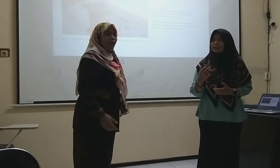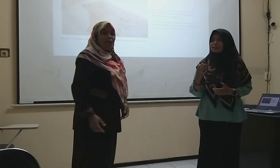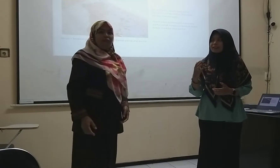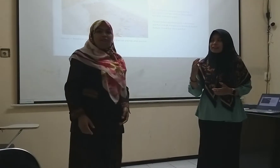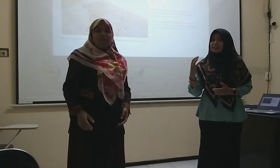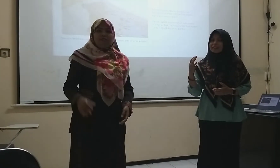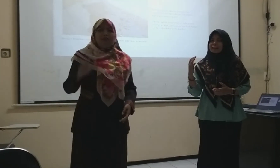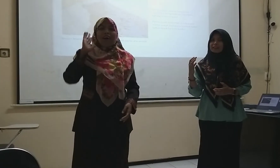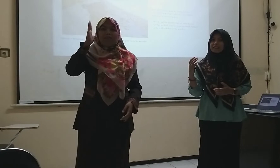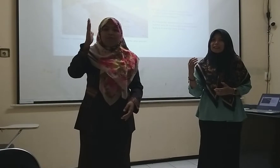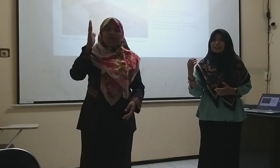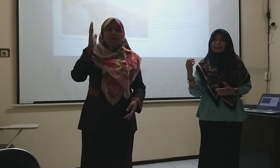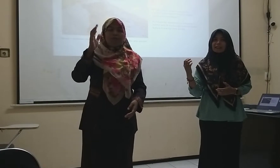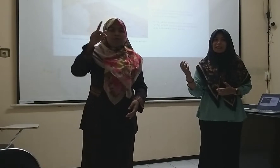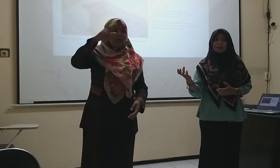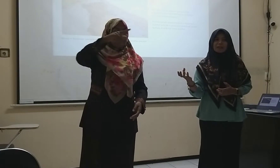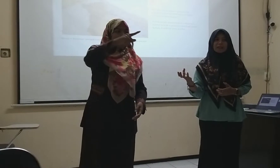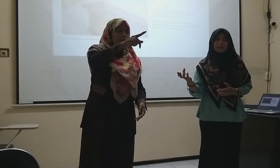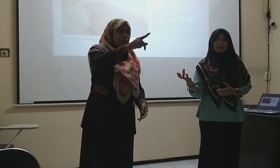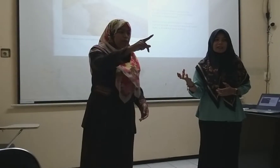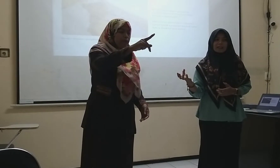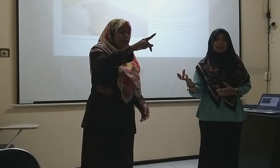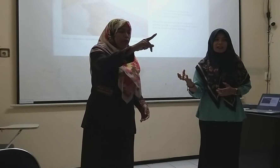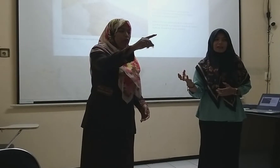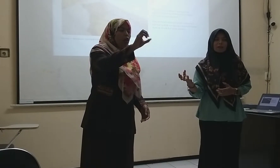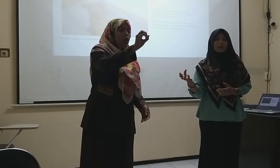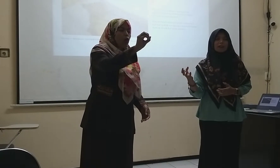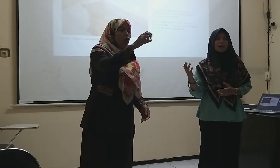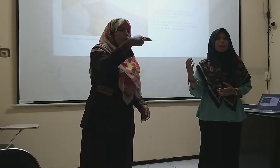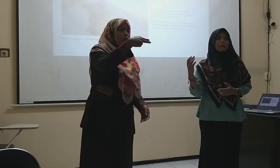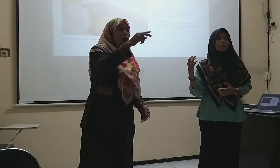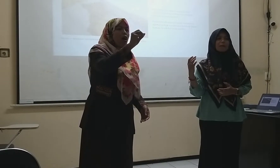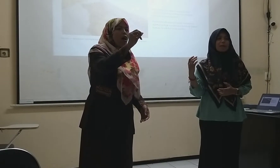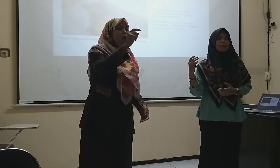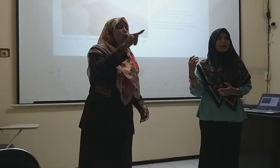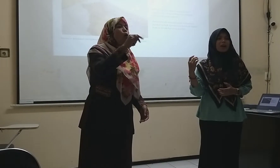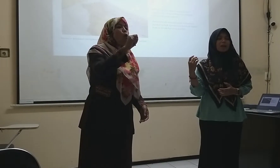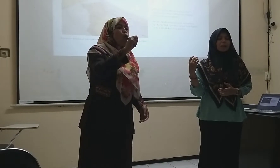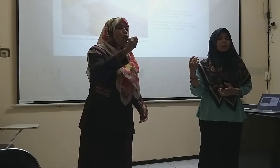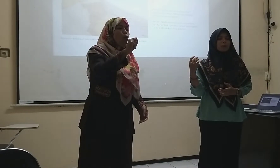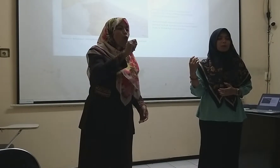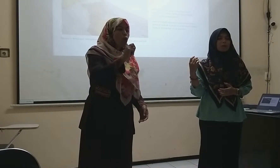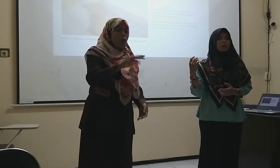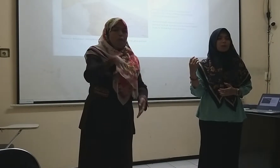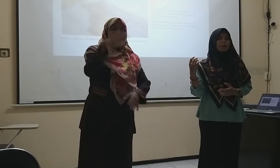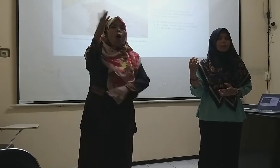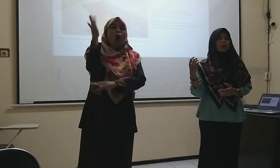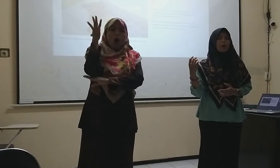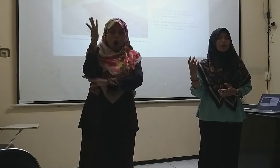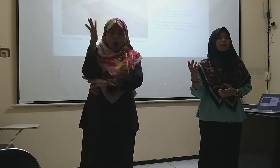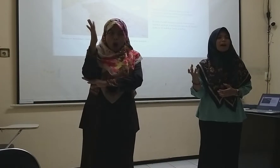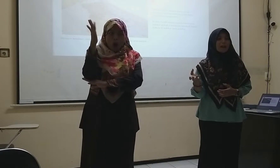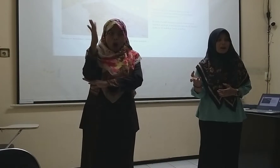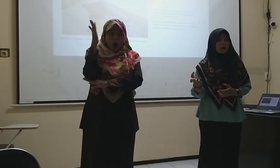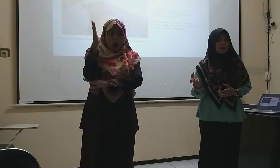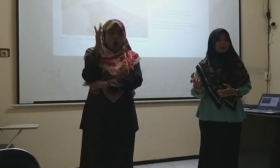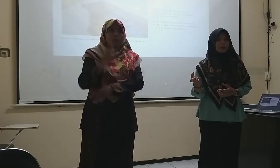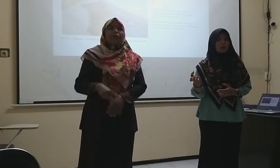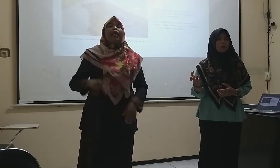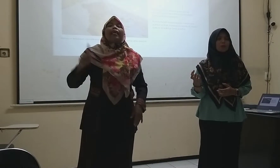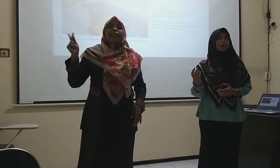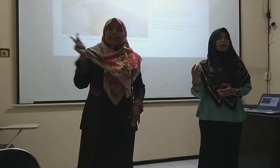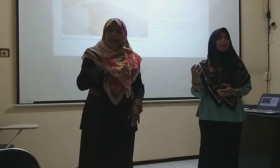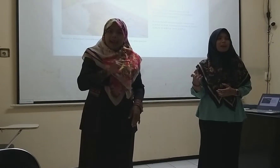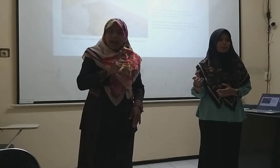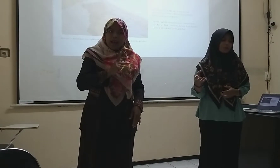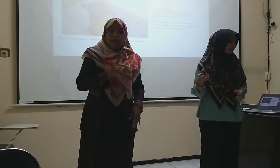pohon-pohon yang kita tanam di sekitar laut itu ada namanya pohon bakau